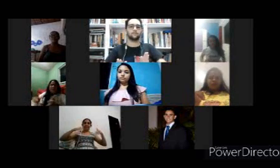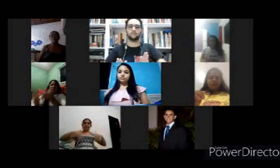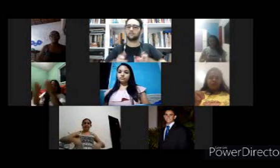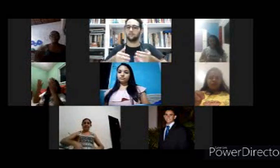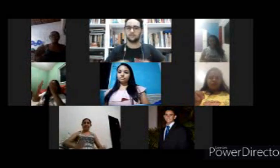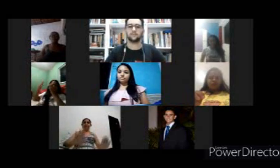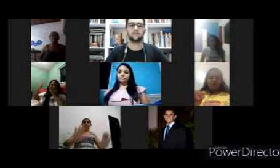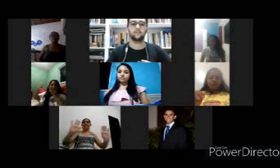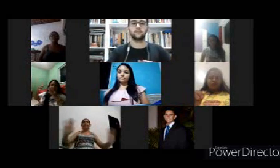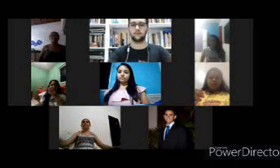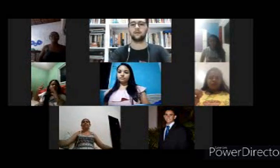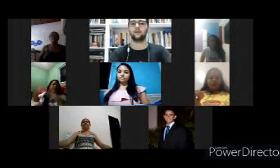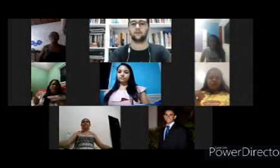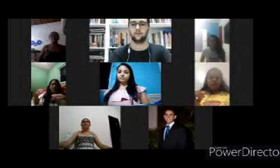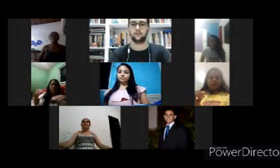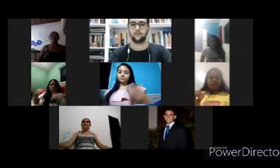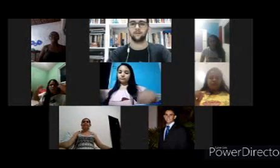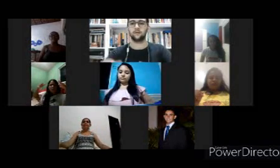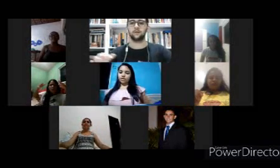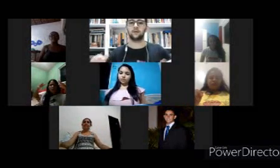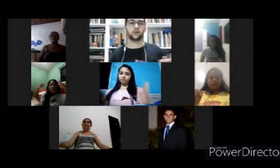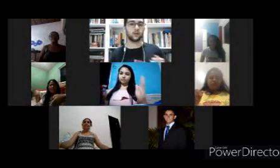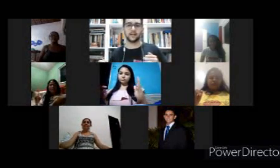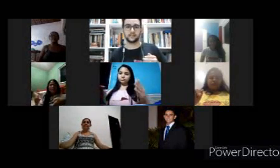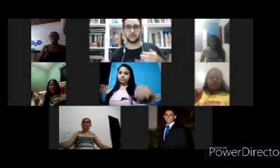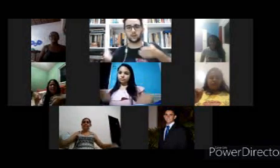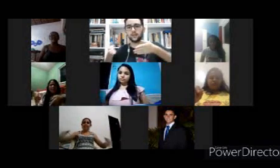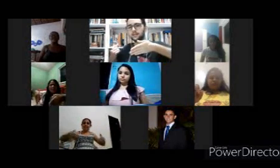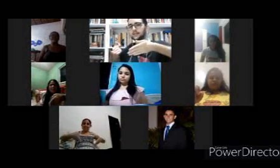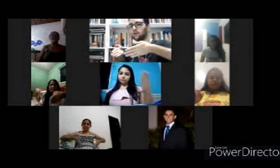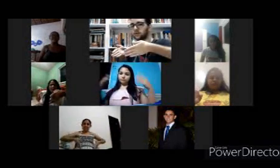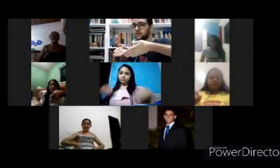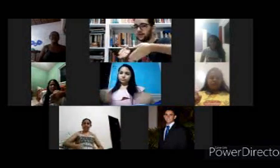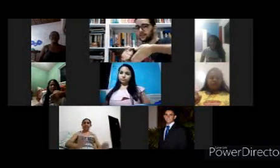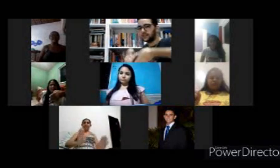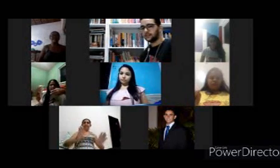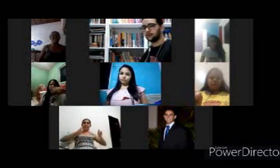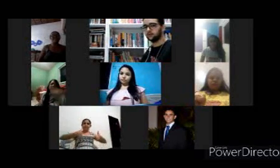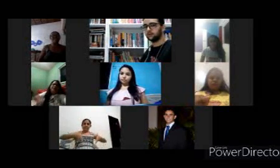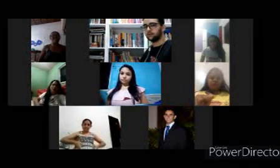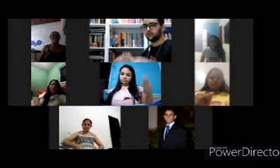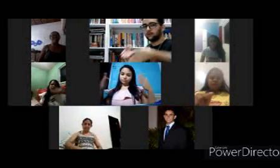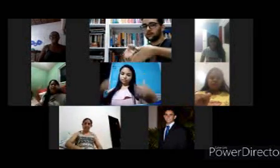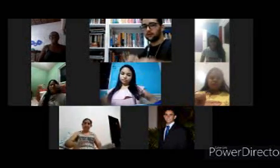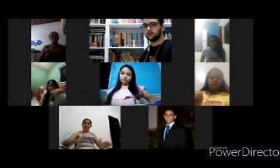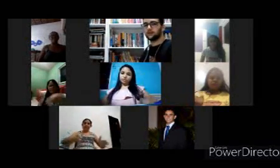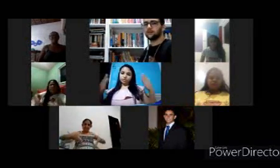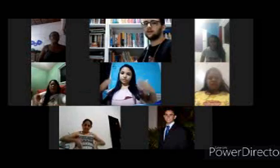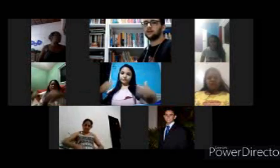sobe. Não, faz de novo, professor. Como é desce? Só desce. É como se estivesse nascendo. Ah, só desce, nascendo, né? Entendi.